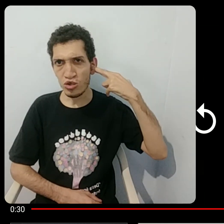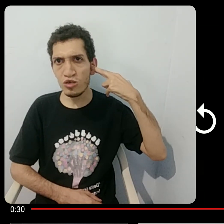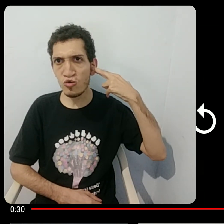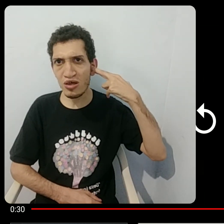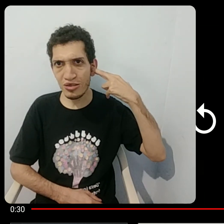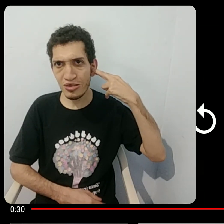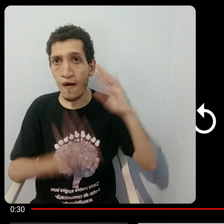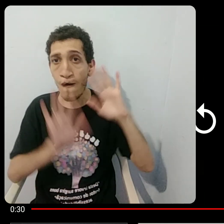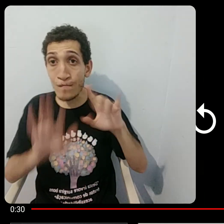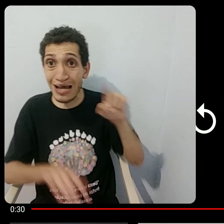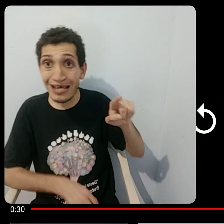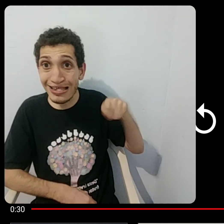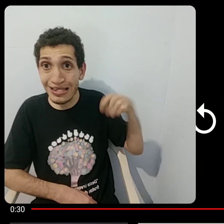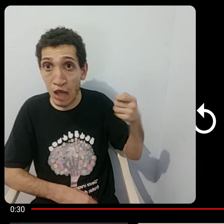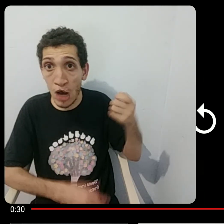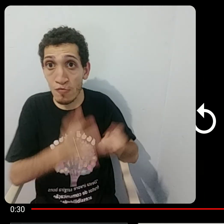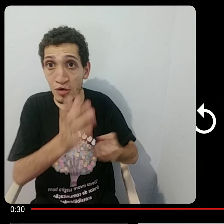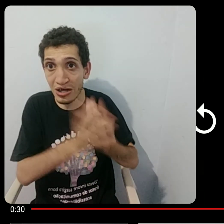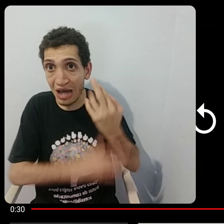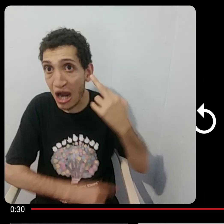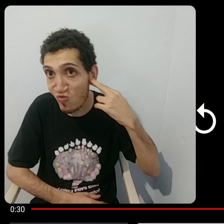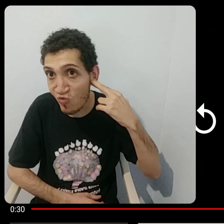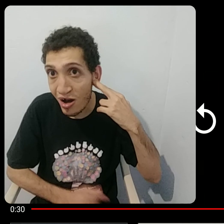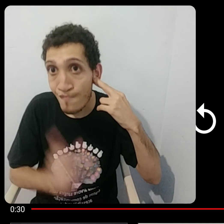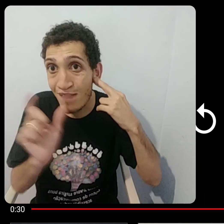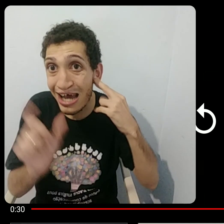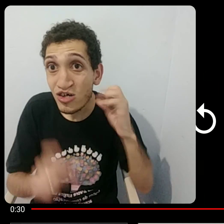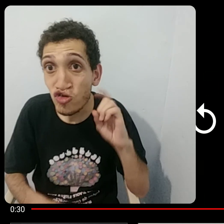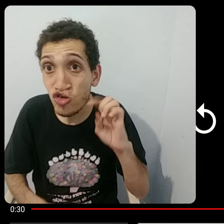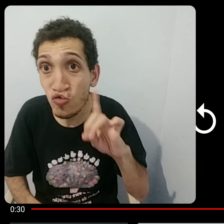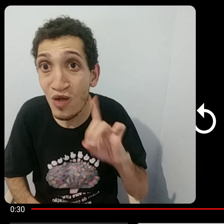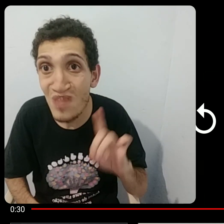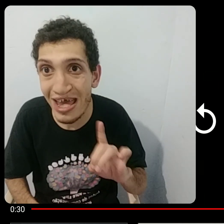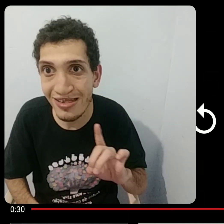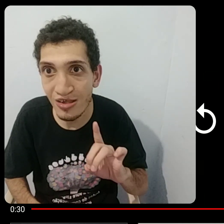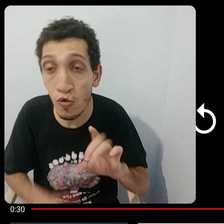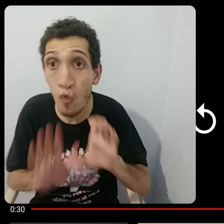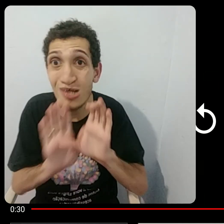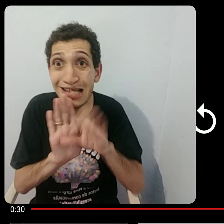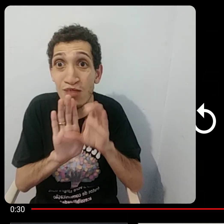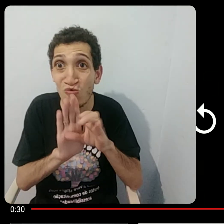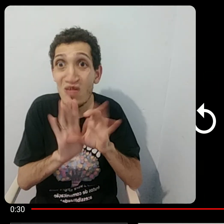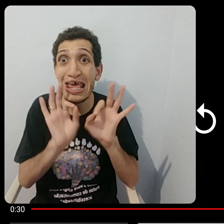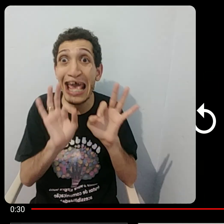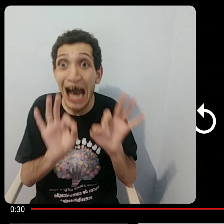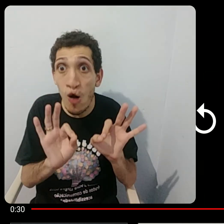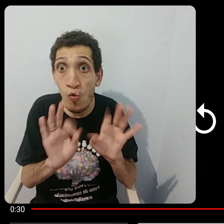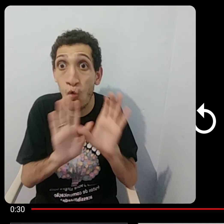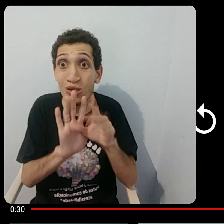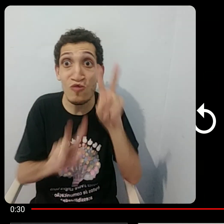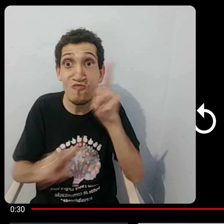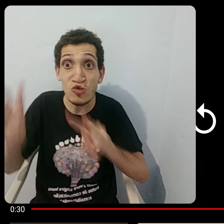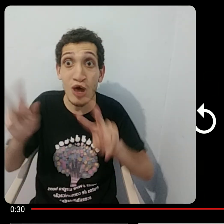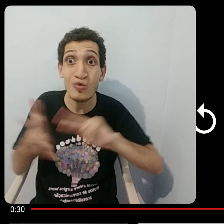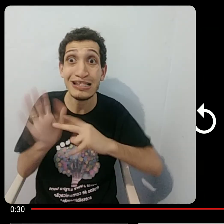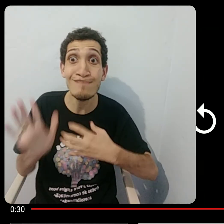Isso aqui. Mas esse sinal ele foi criado para surdez. O conceito dele real, o conceito visual,